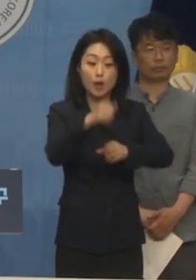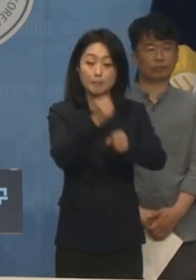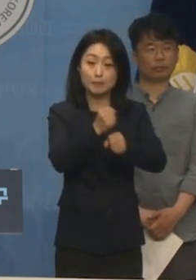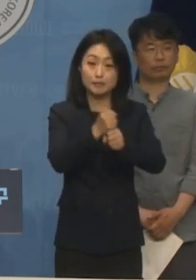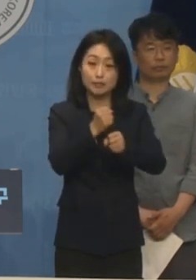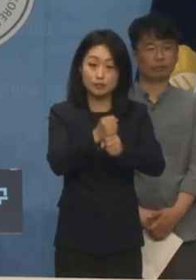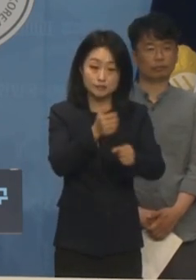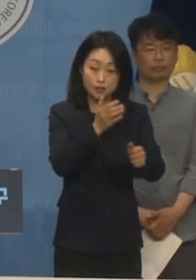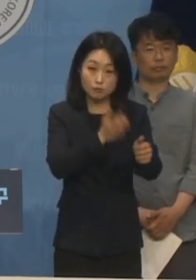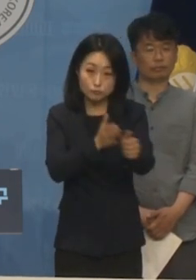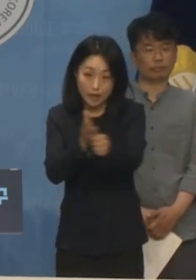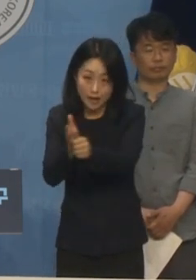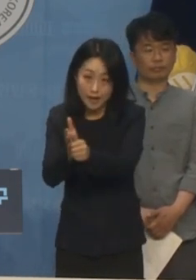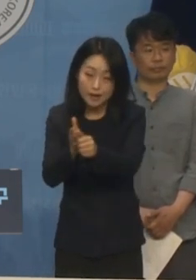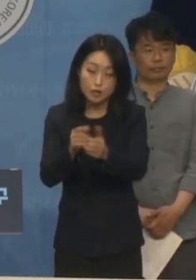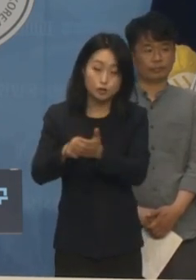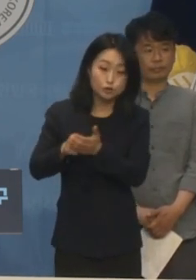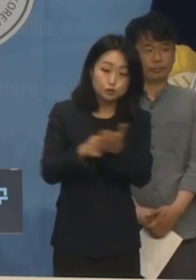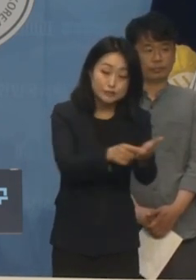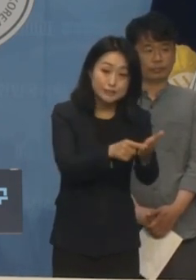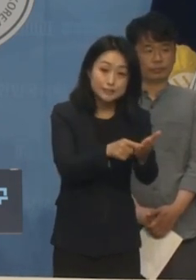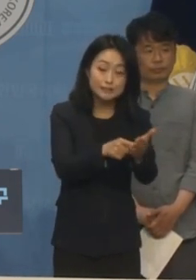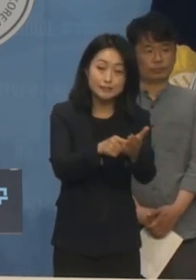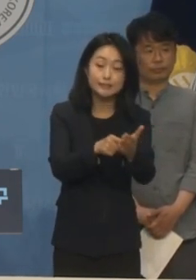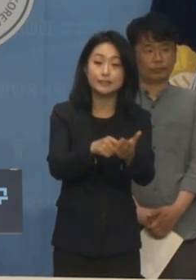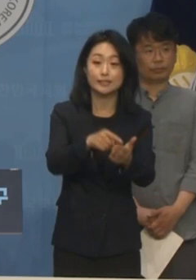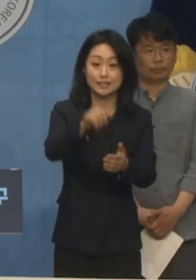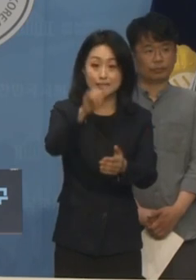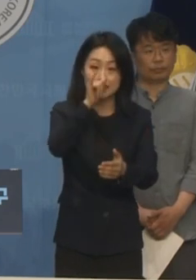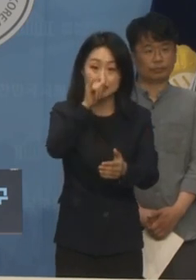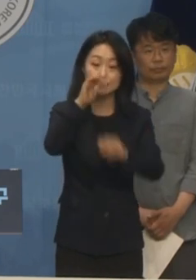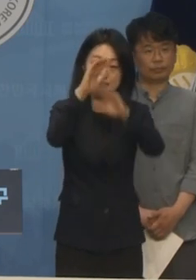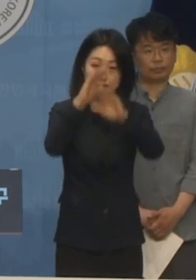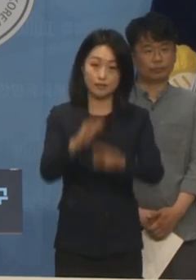수립되고 관련 정책이 추진되고 있습니다.